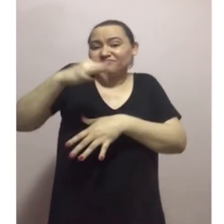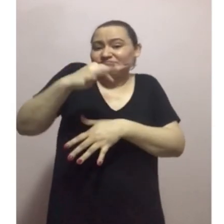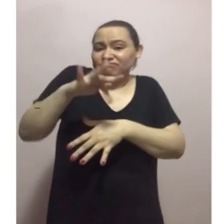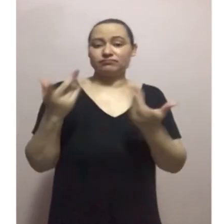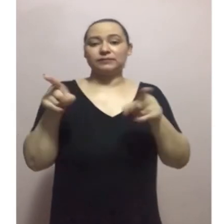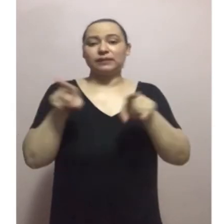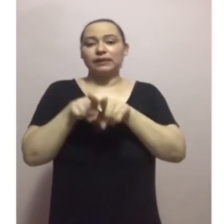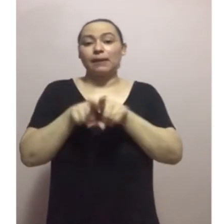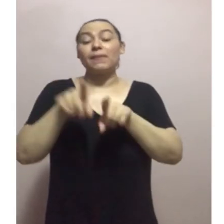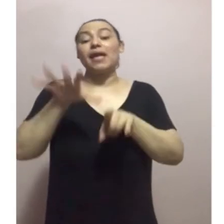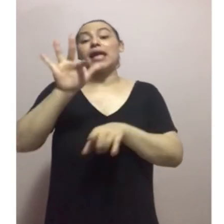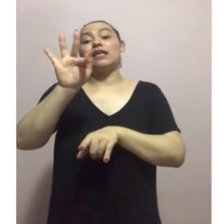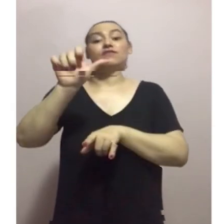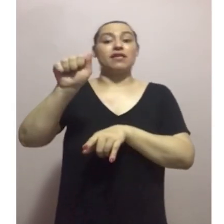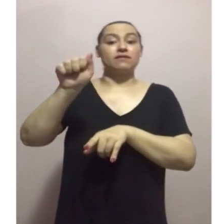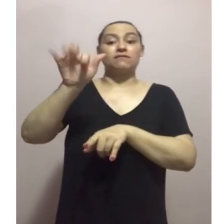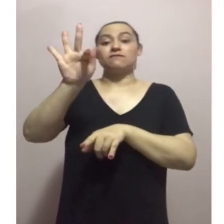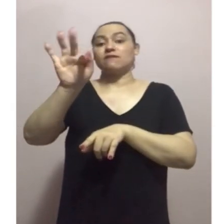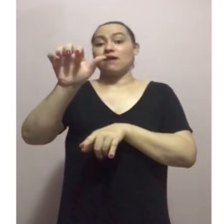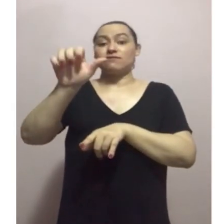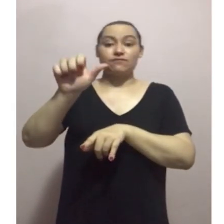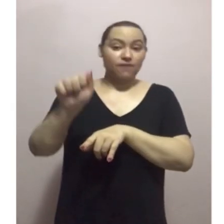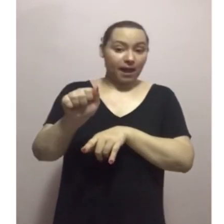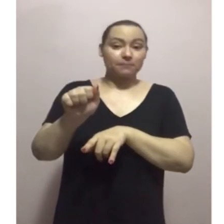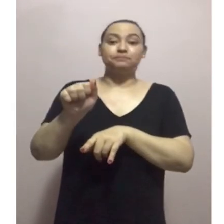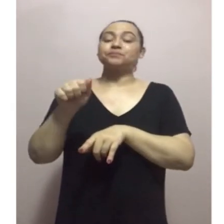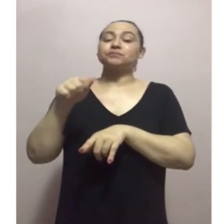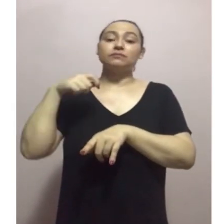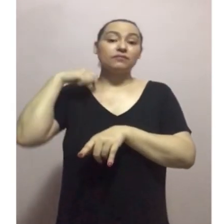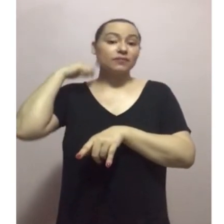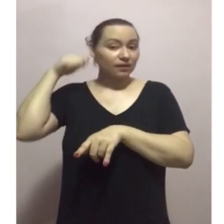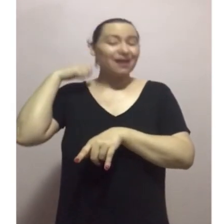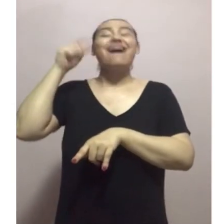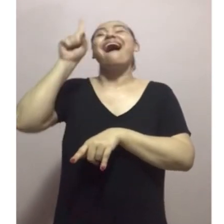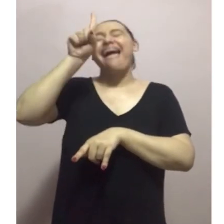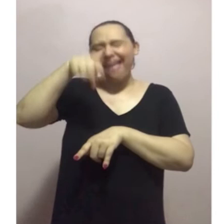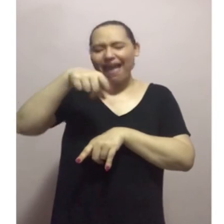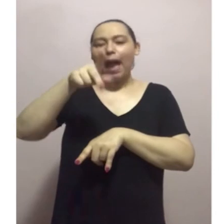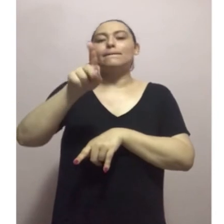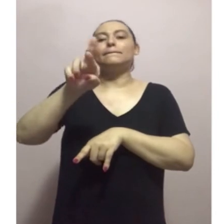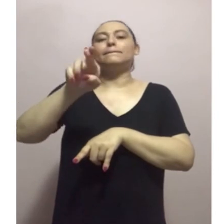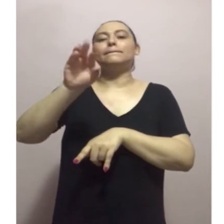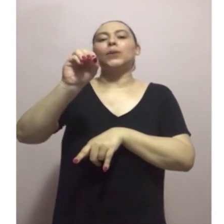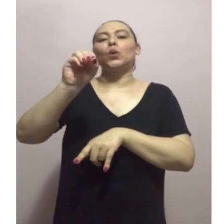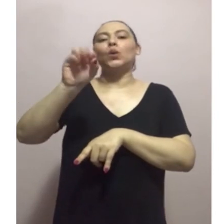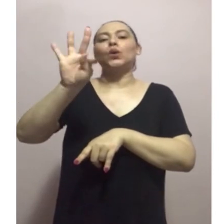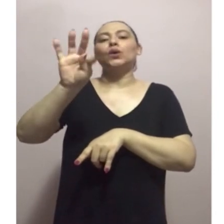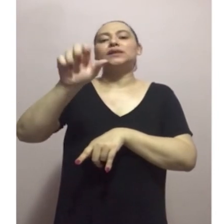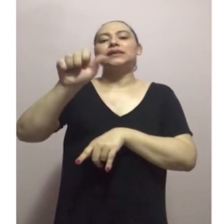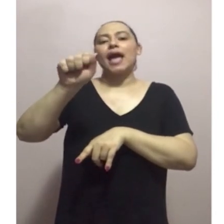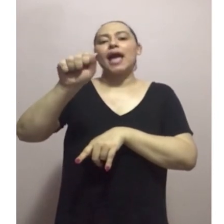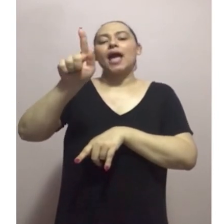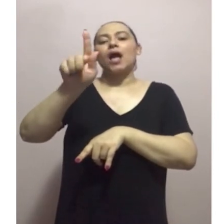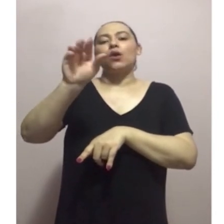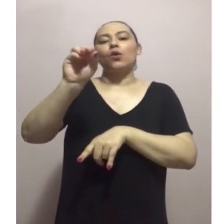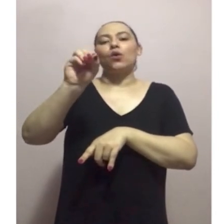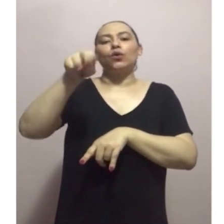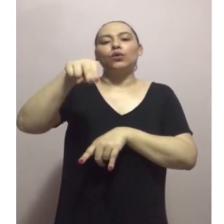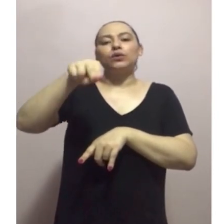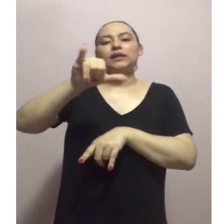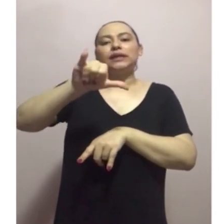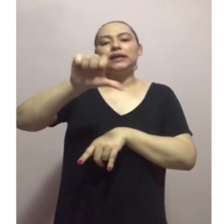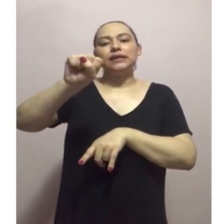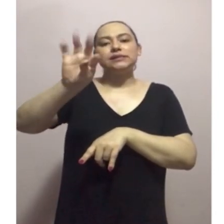Em como lidar. E aí vem Fafá Renó, que é uma das protagonistas, é a protagonista do episódio